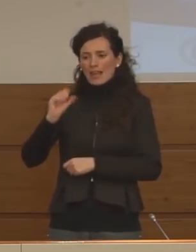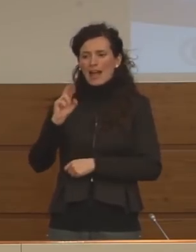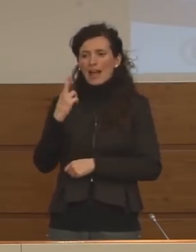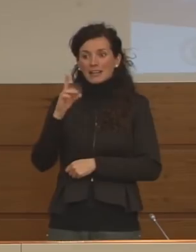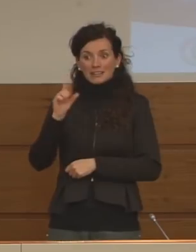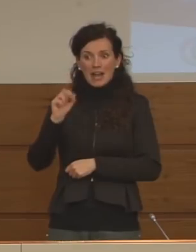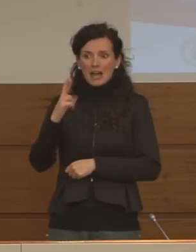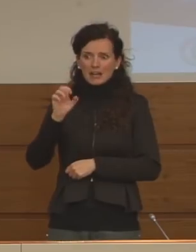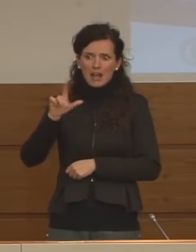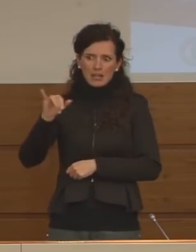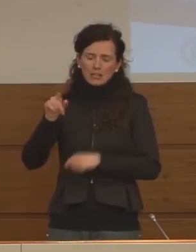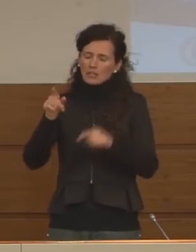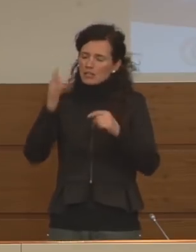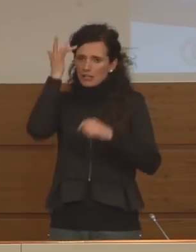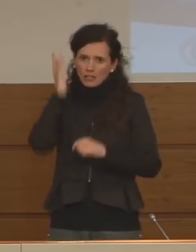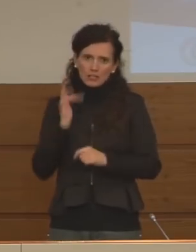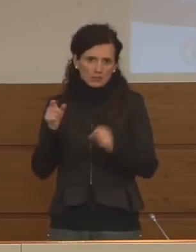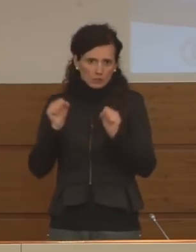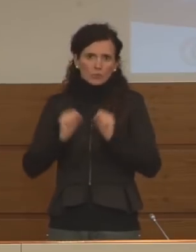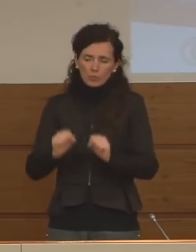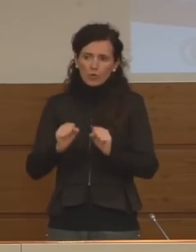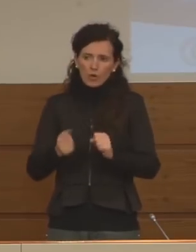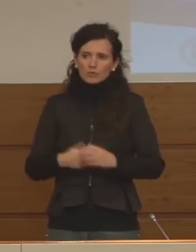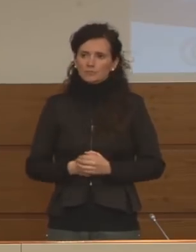rischiosissimi focolai grazie